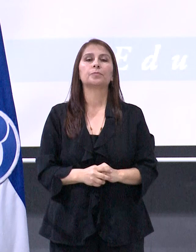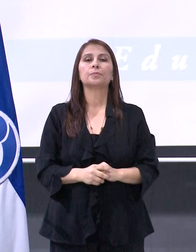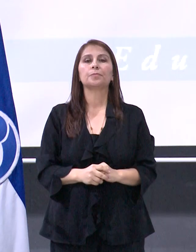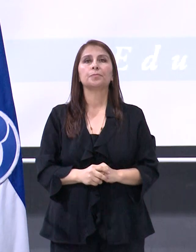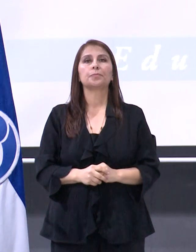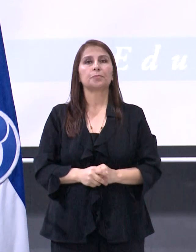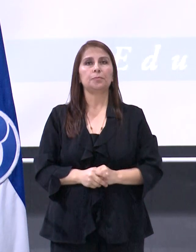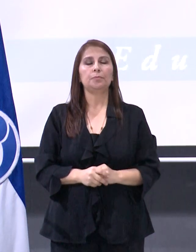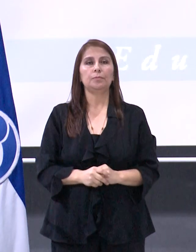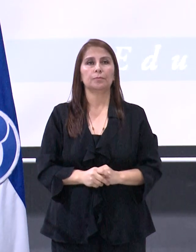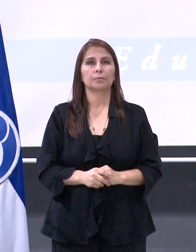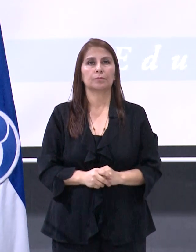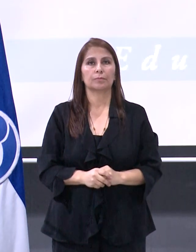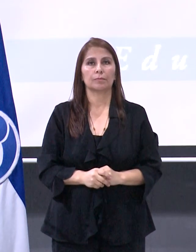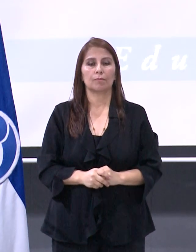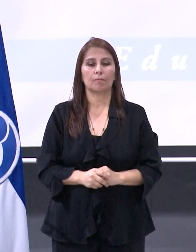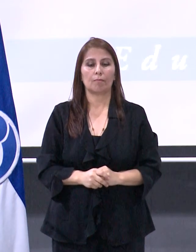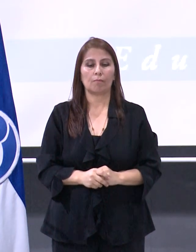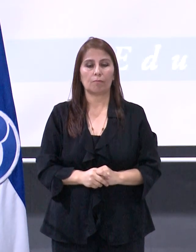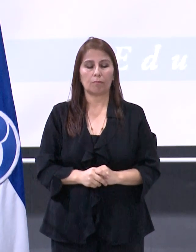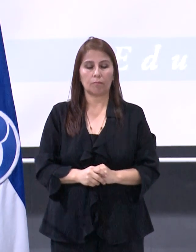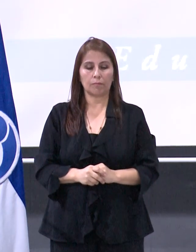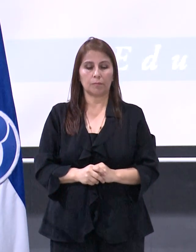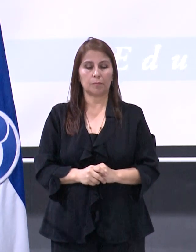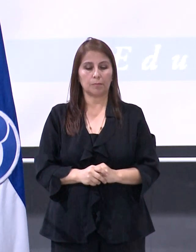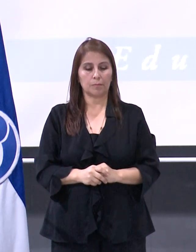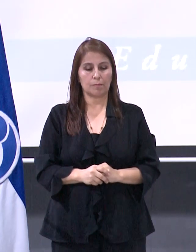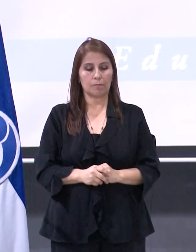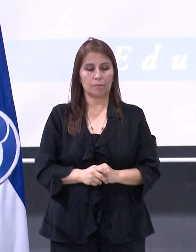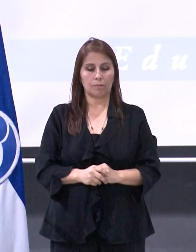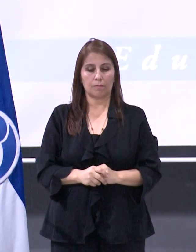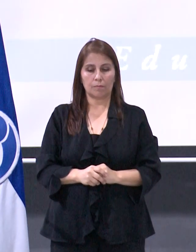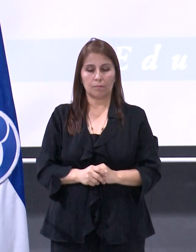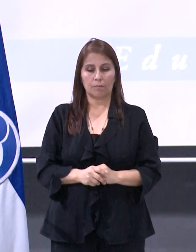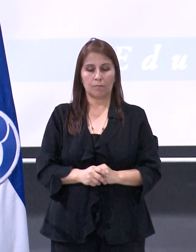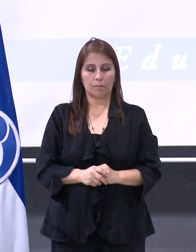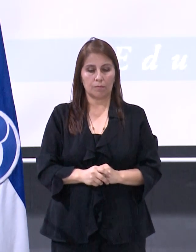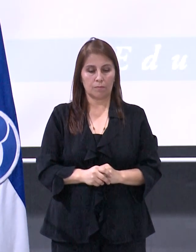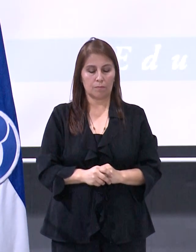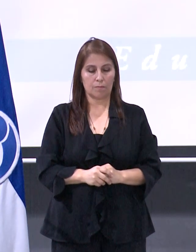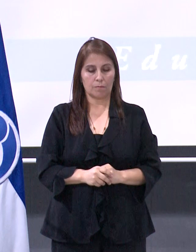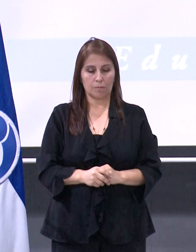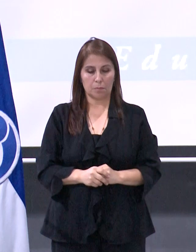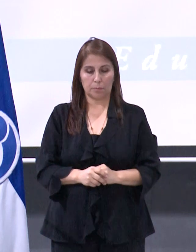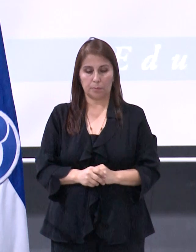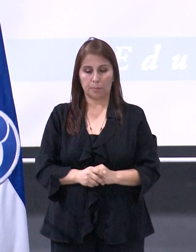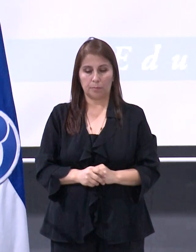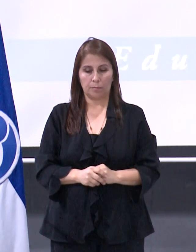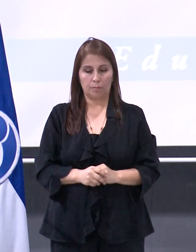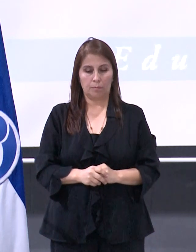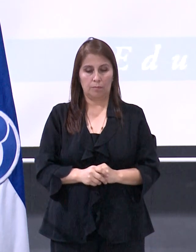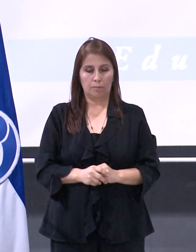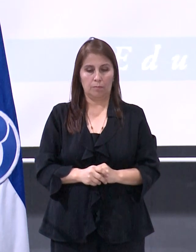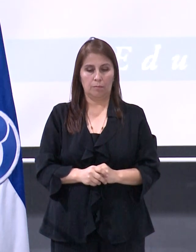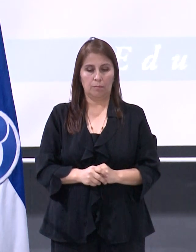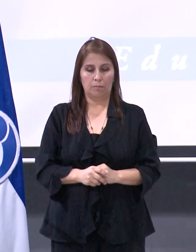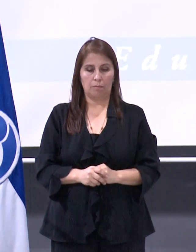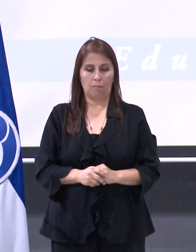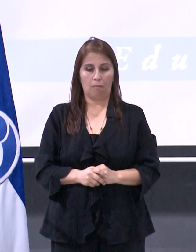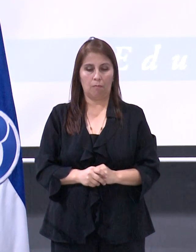e aquí entonces tenemos ese período ya